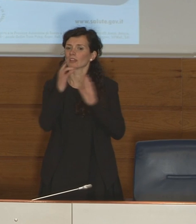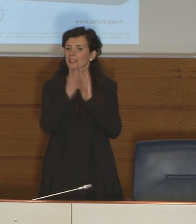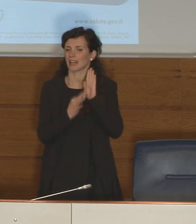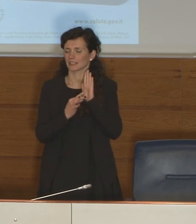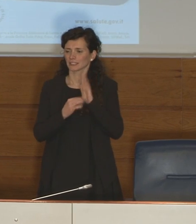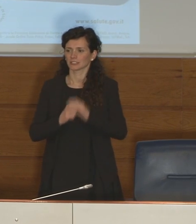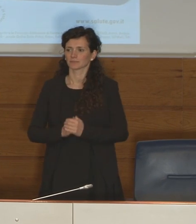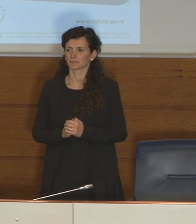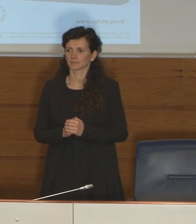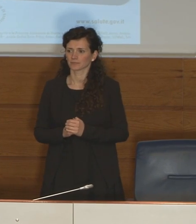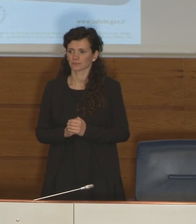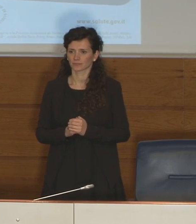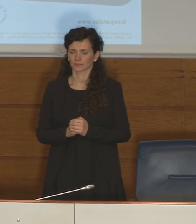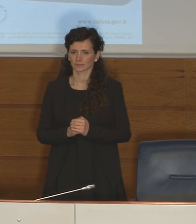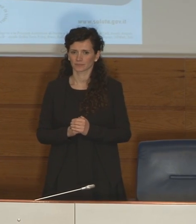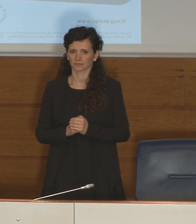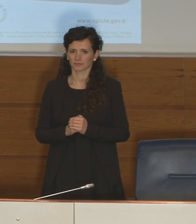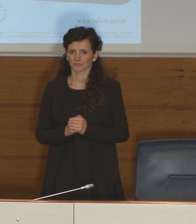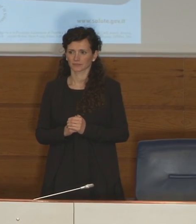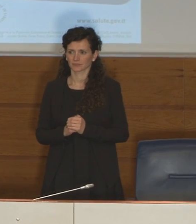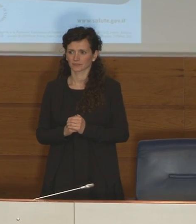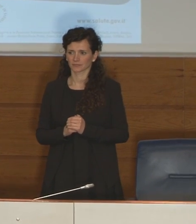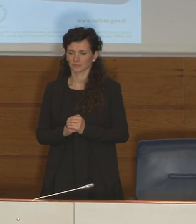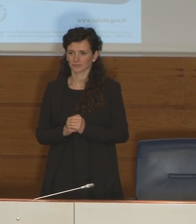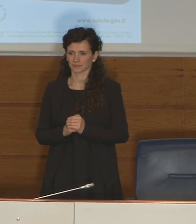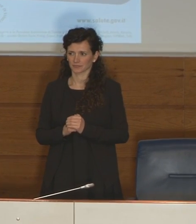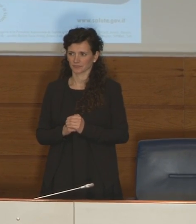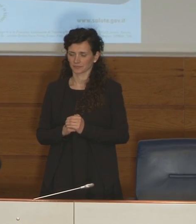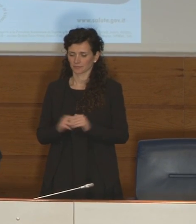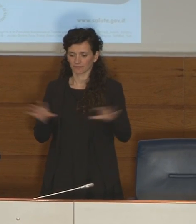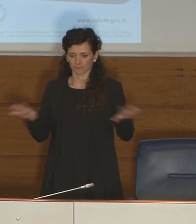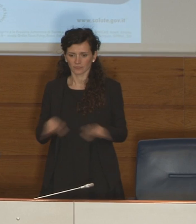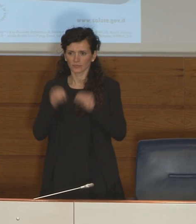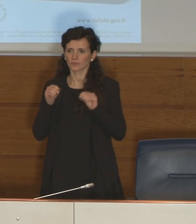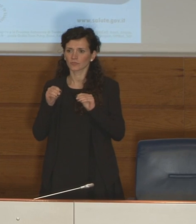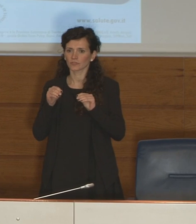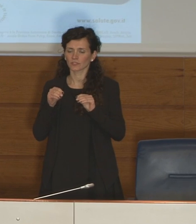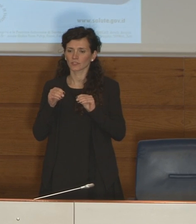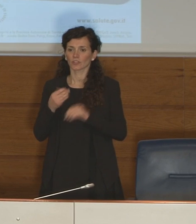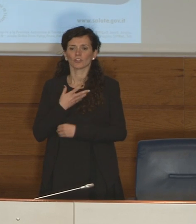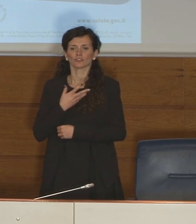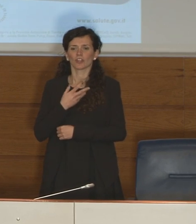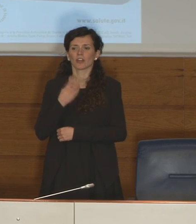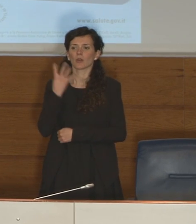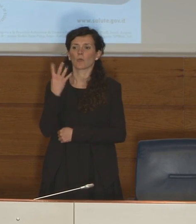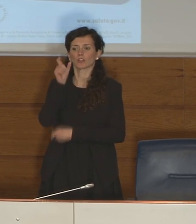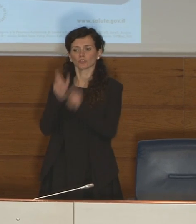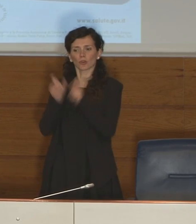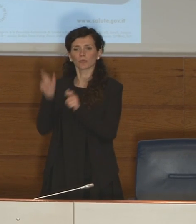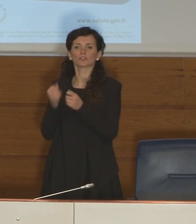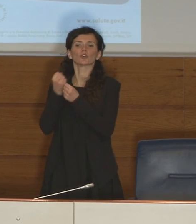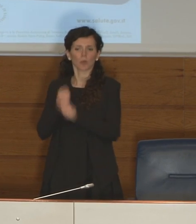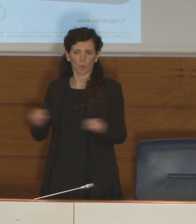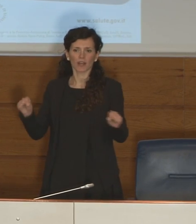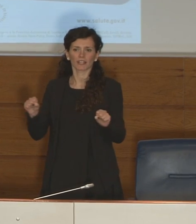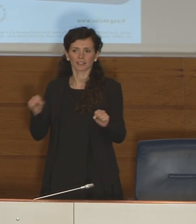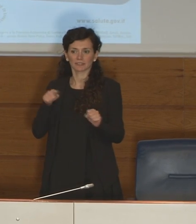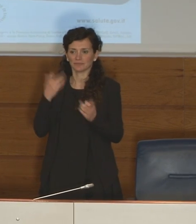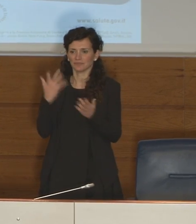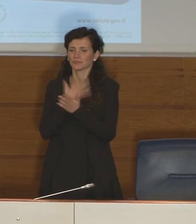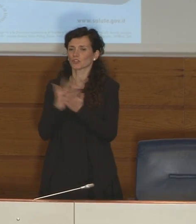allora partiamo dal dato abbiamo quattro guariti è un dato positivo sono